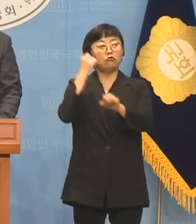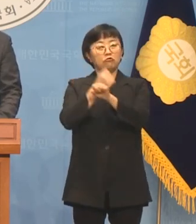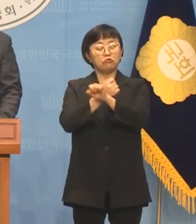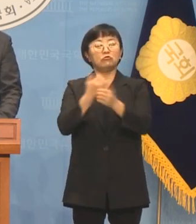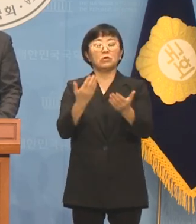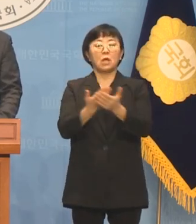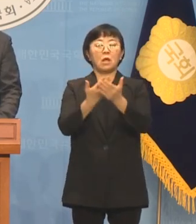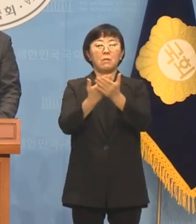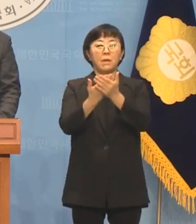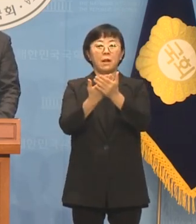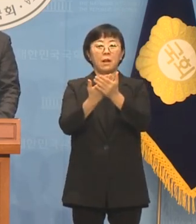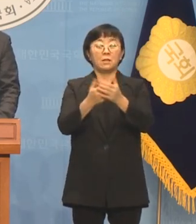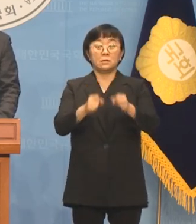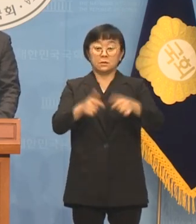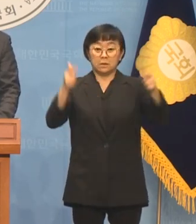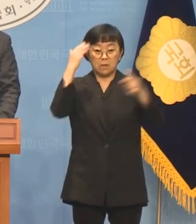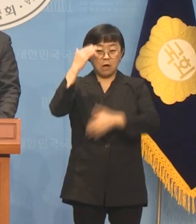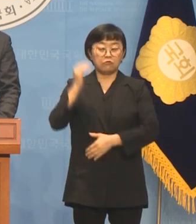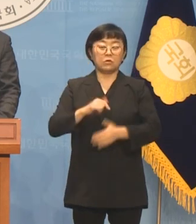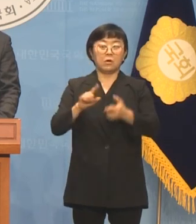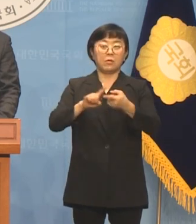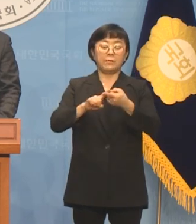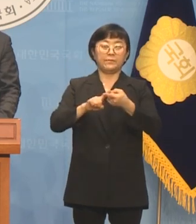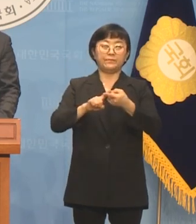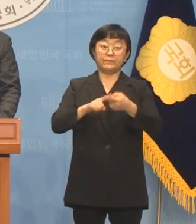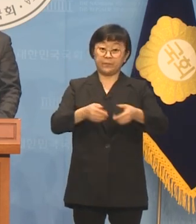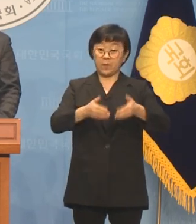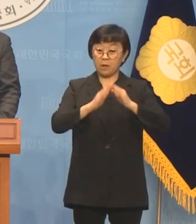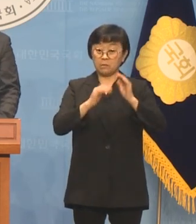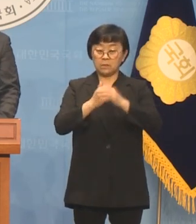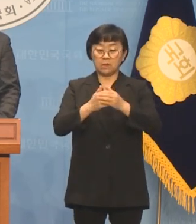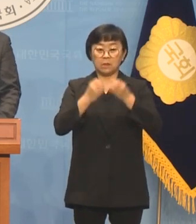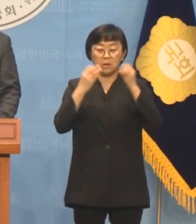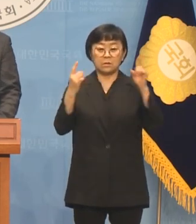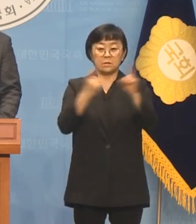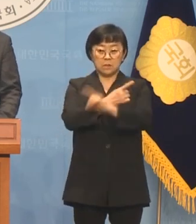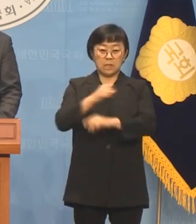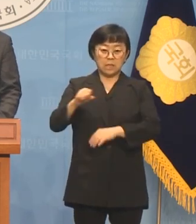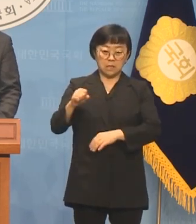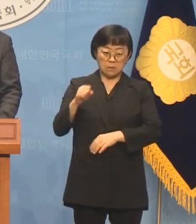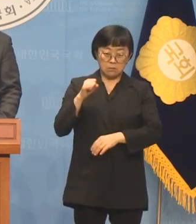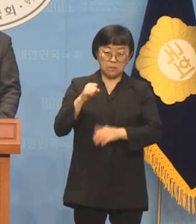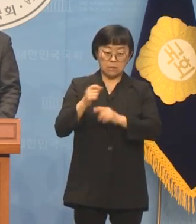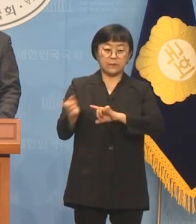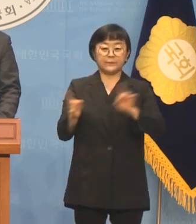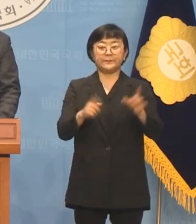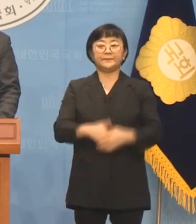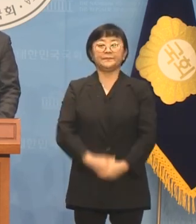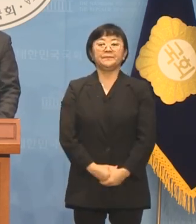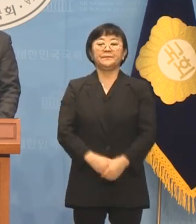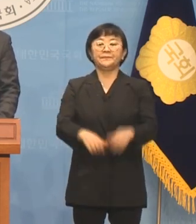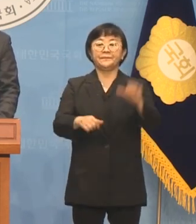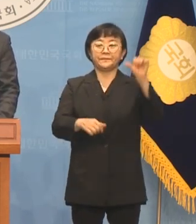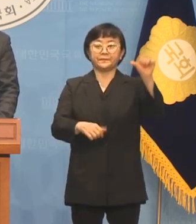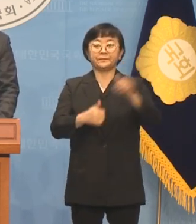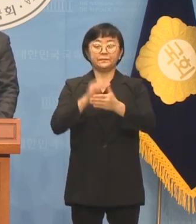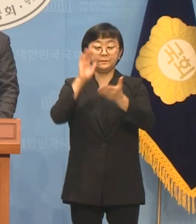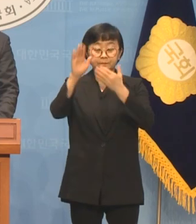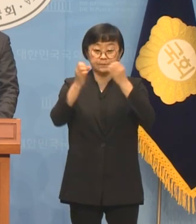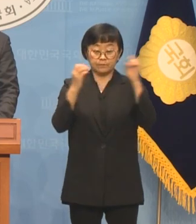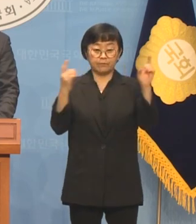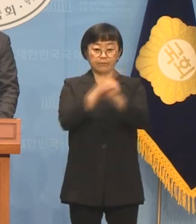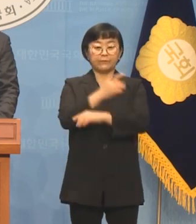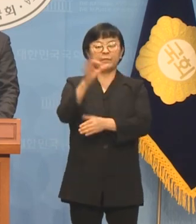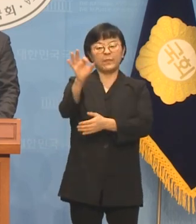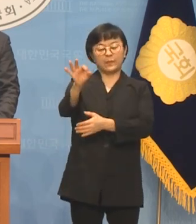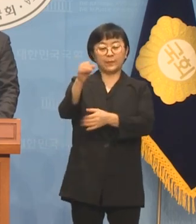지원 증대, 한국형 다르파 설립으로 혁신 동력을 되살리겠습니다. 다섯, 미래 혁신